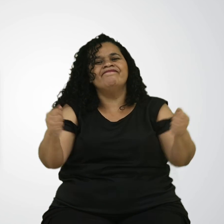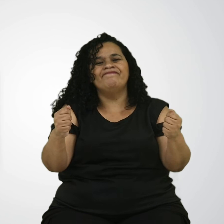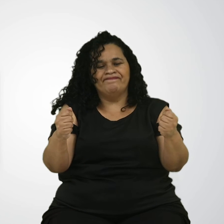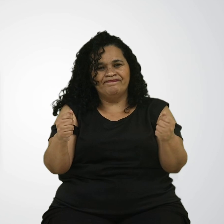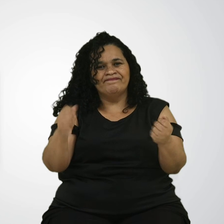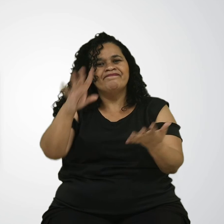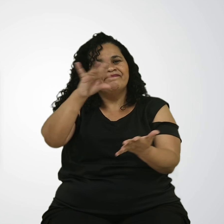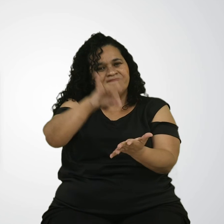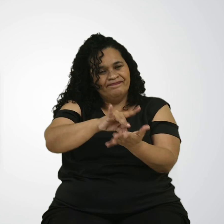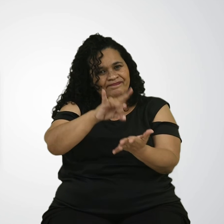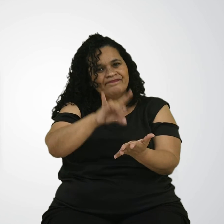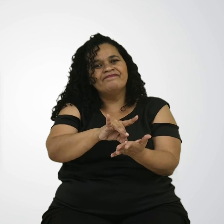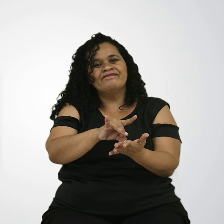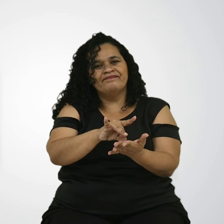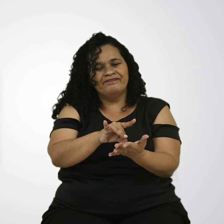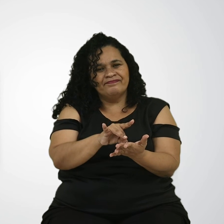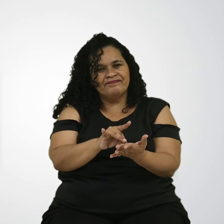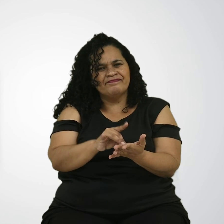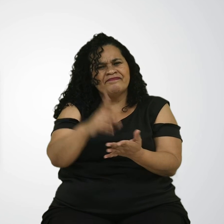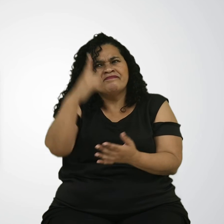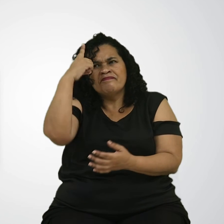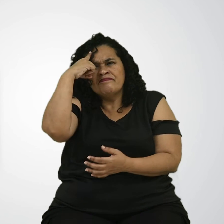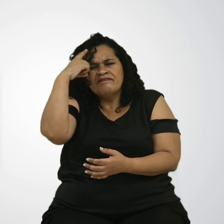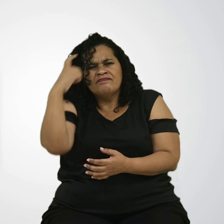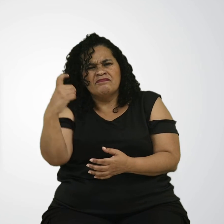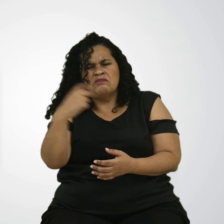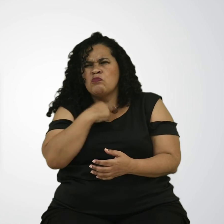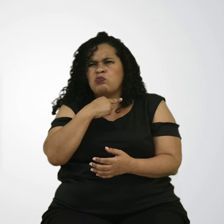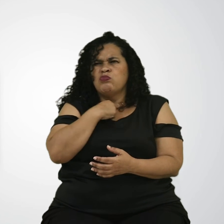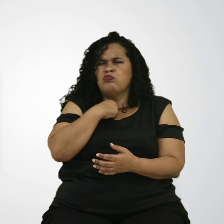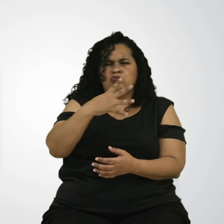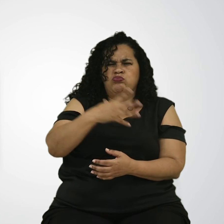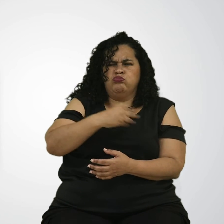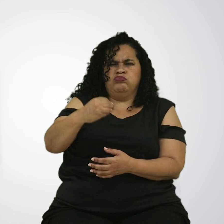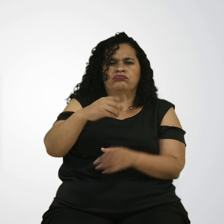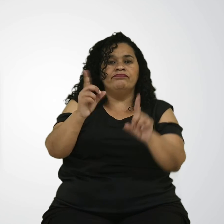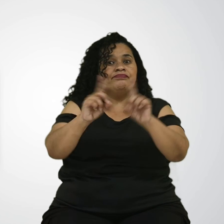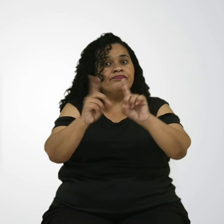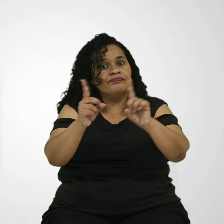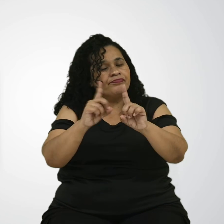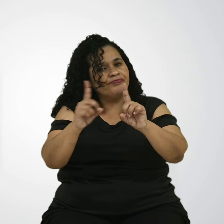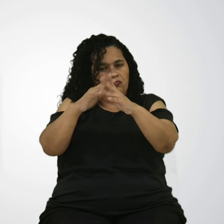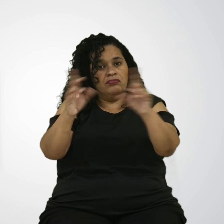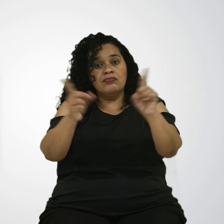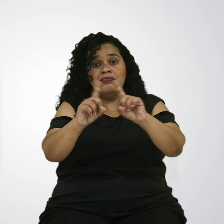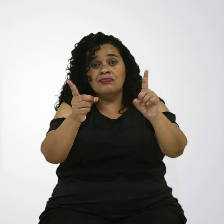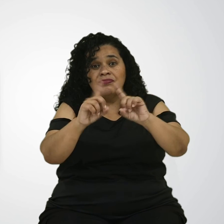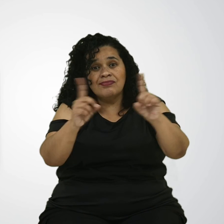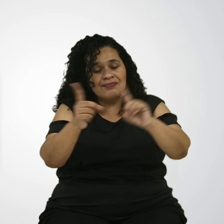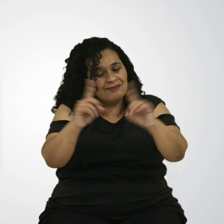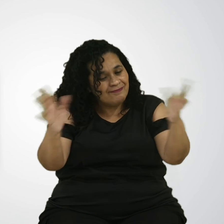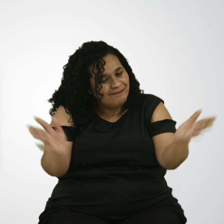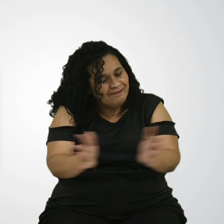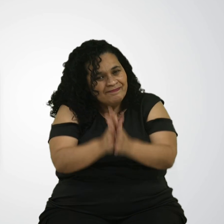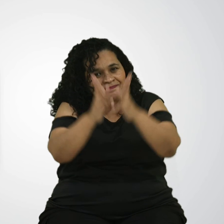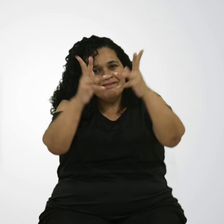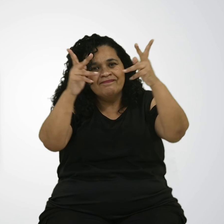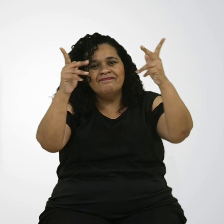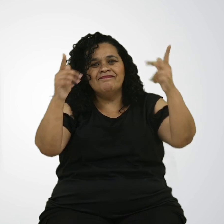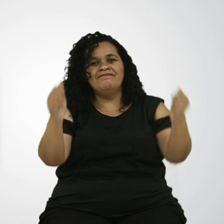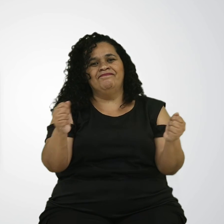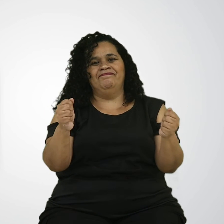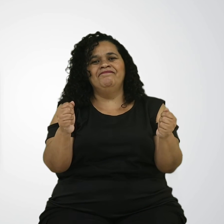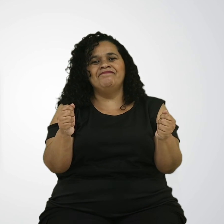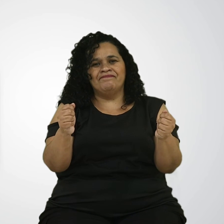maturidade. Não aceite a ideia de que você não deve ter filhos porque filhos atrapalham você. Isso é